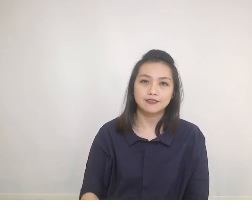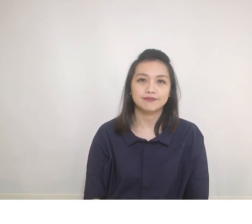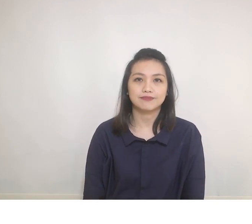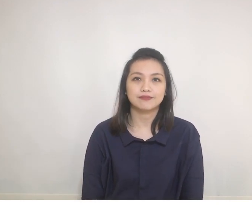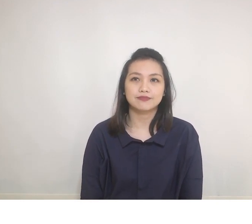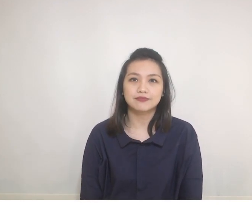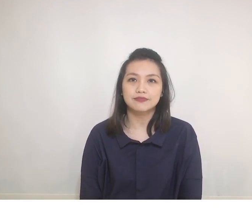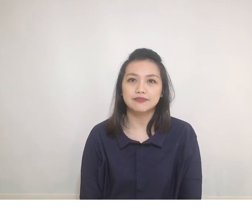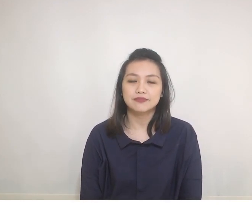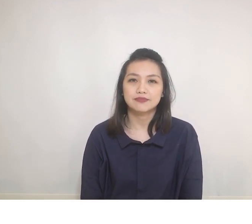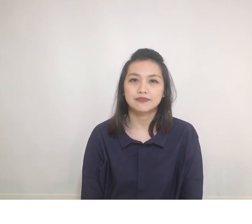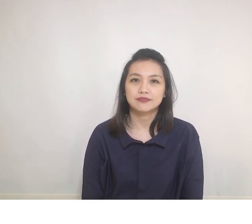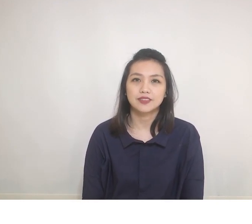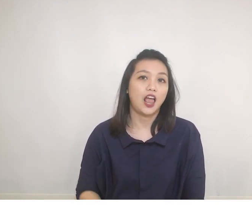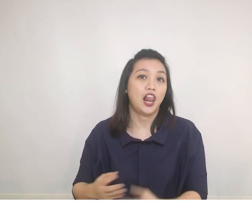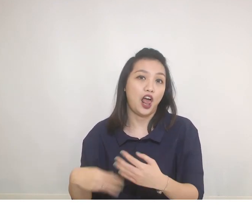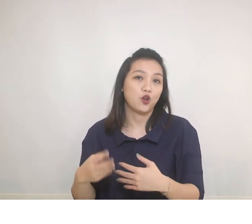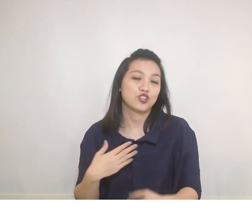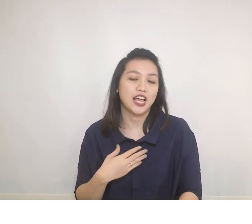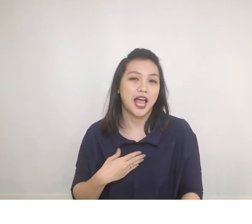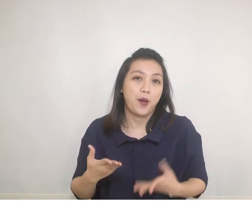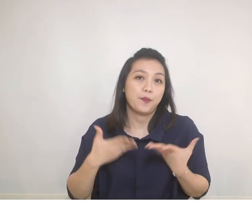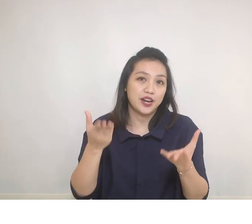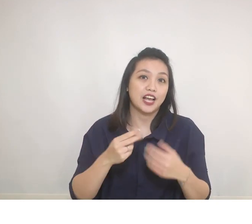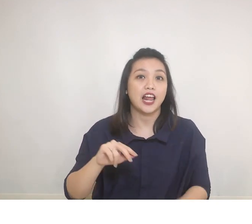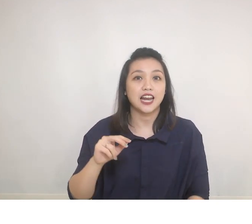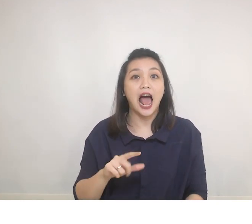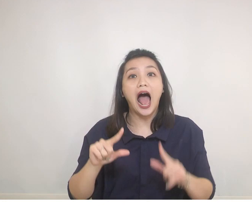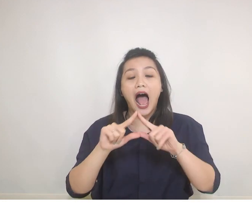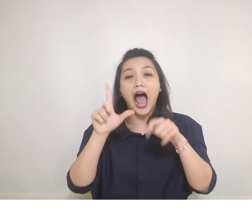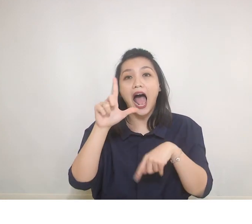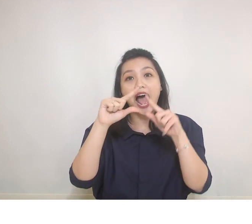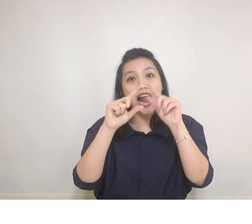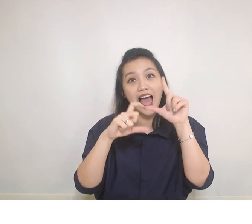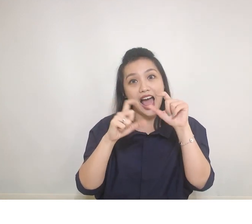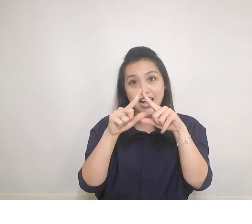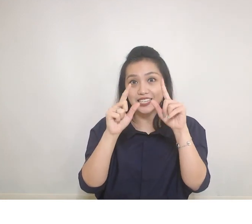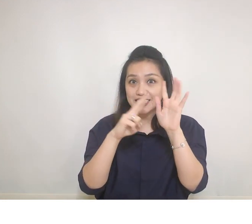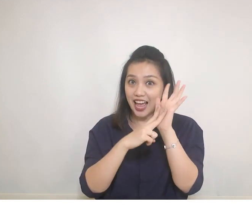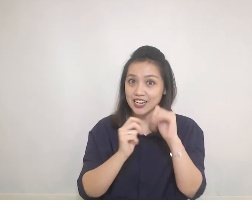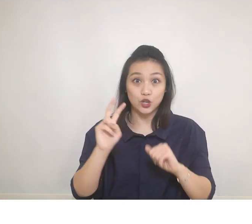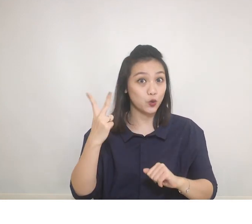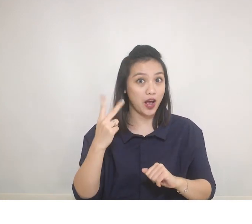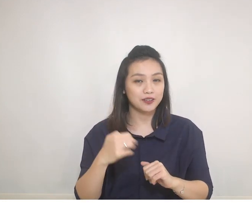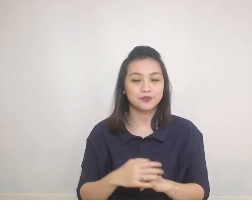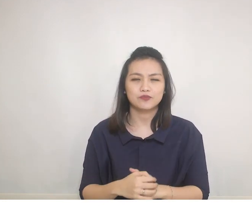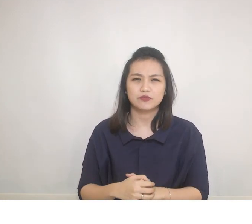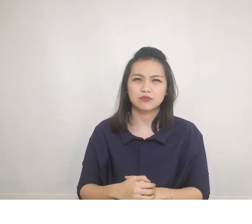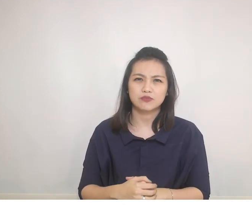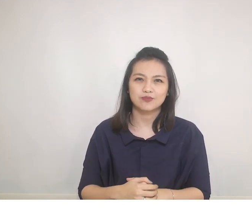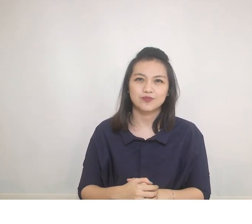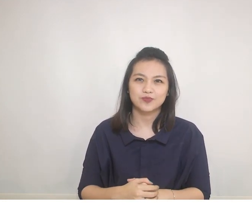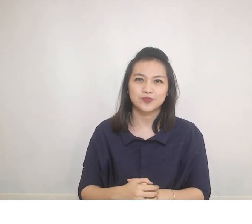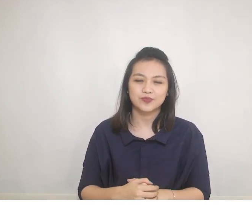saya memberikan lagi alasan ya, karena saking kepinginnya kayak gitu loh, punya usaha